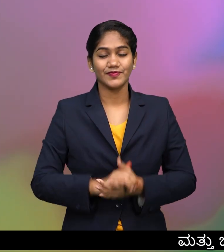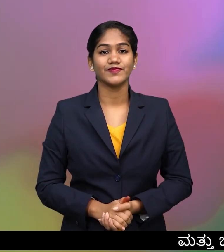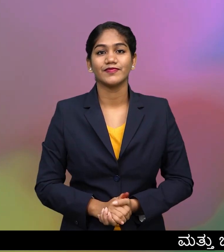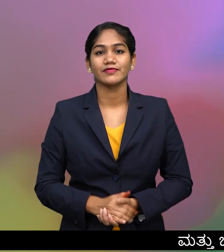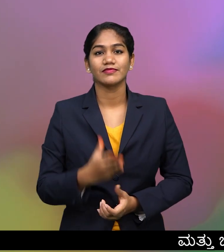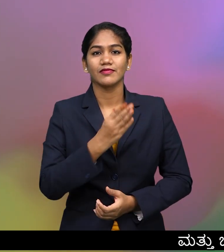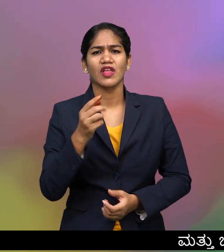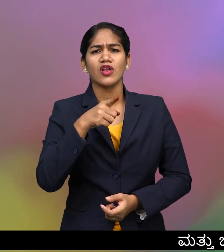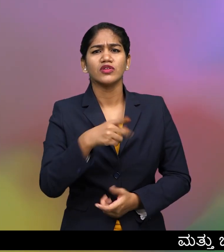ಮತ್ತು ಬೆನ್ನುಹುರಿಯಿಂದ